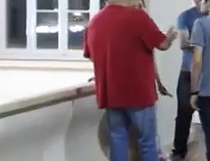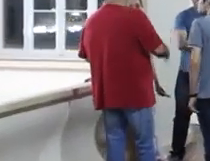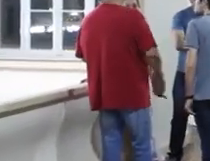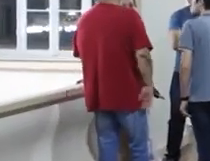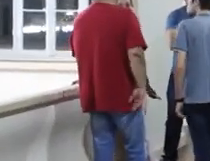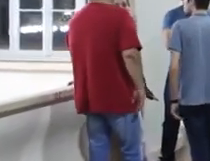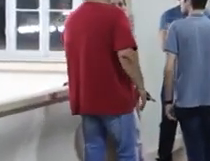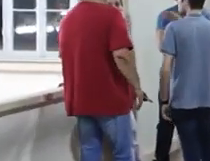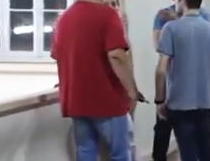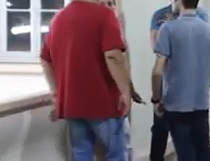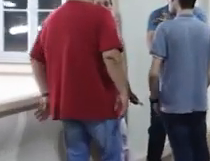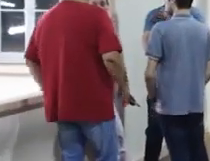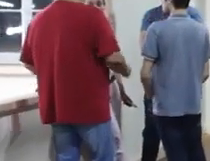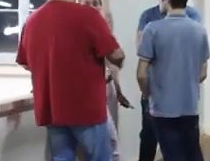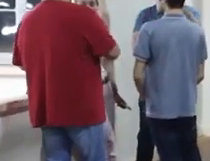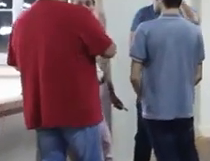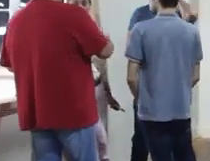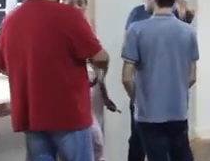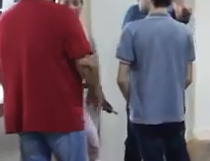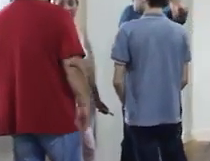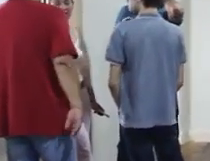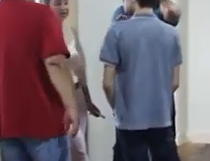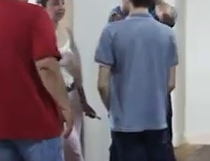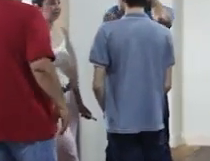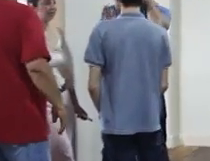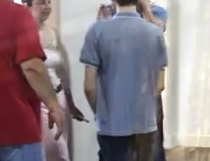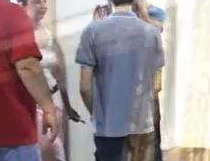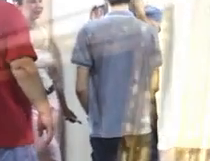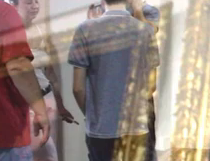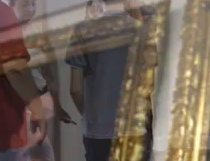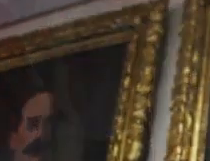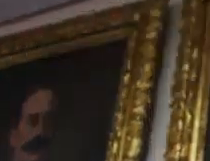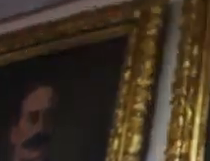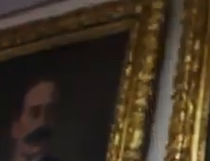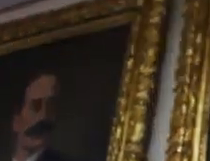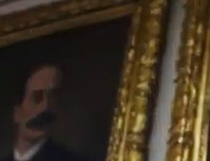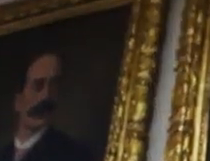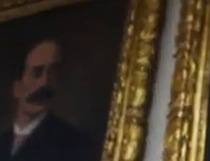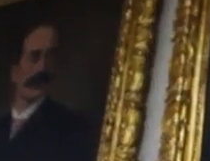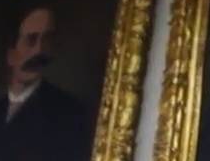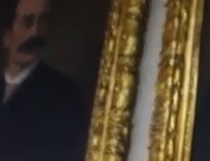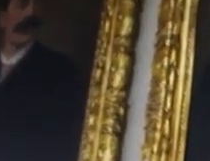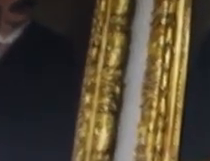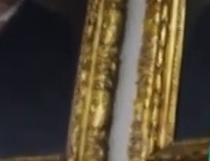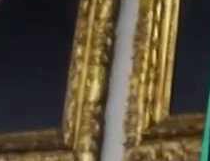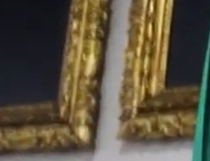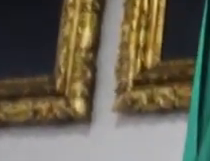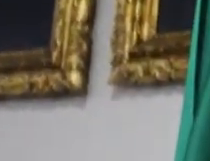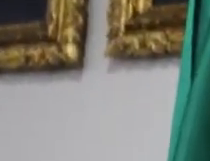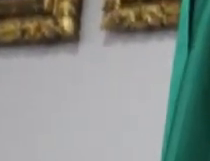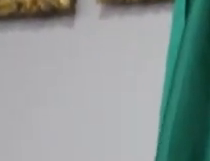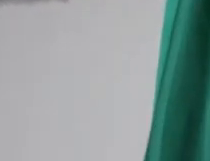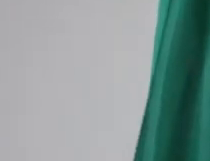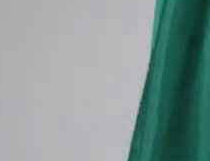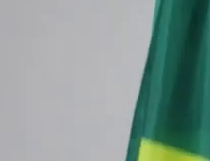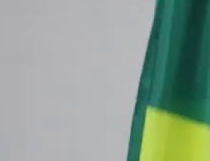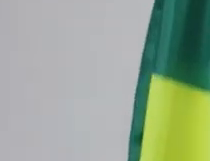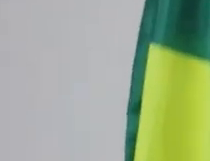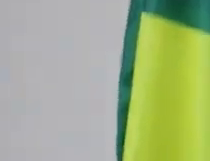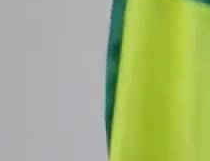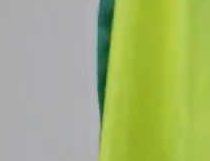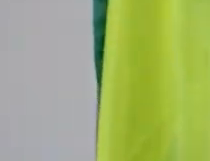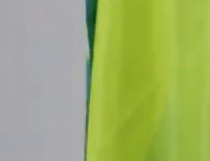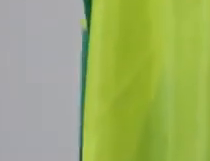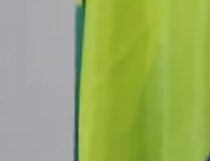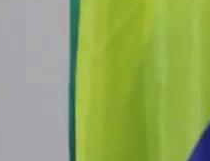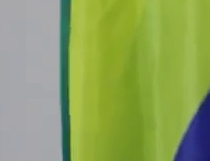tema Por que, para que e para quem preservar o patrimônio histórico? Realizada